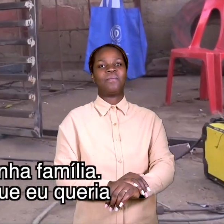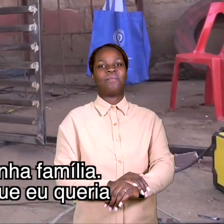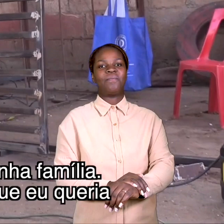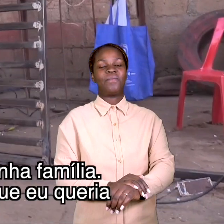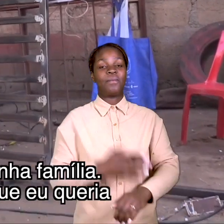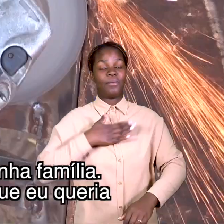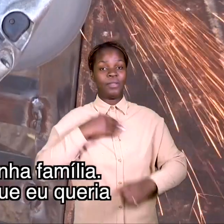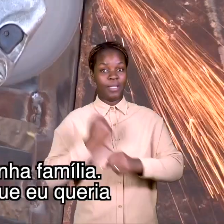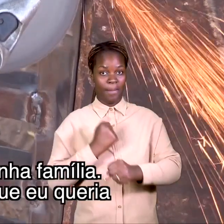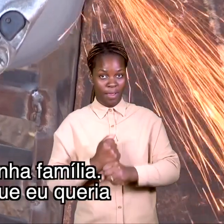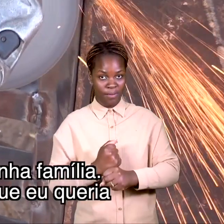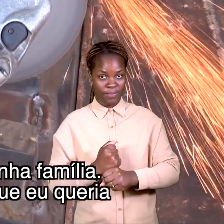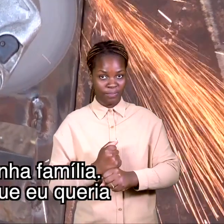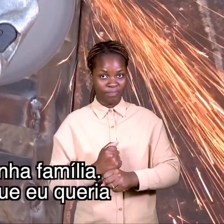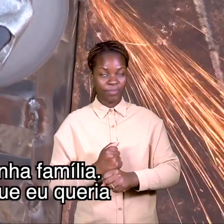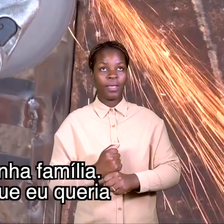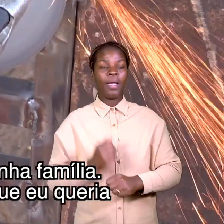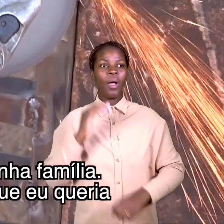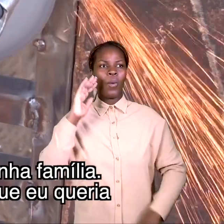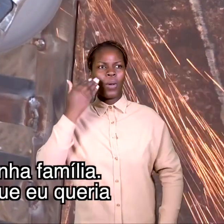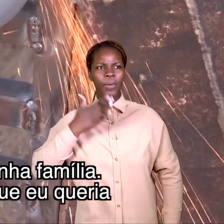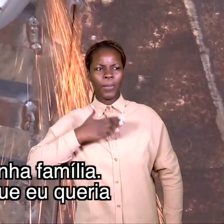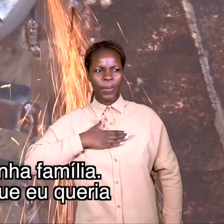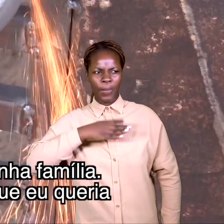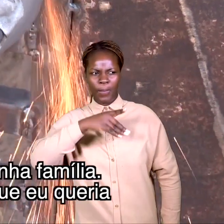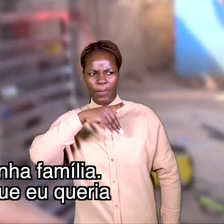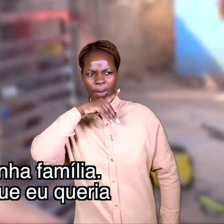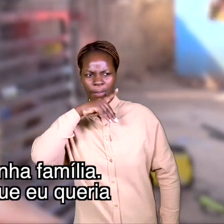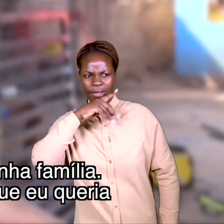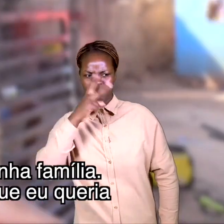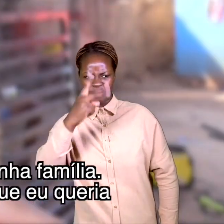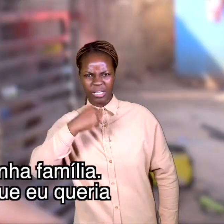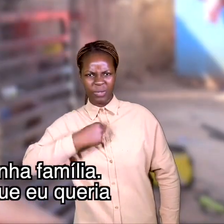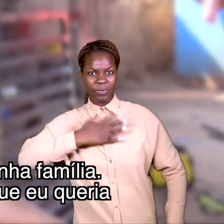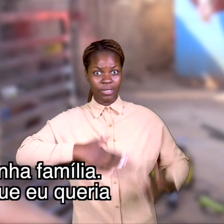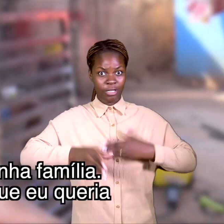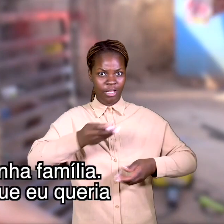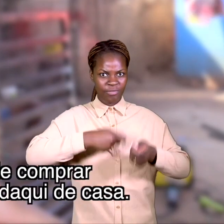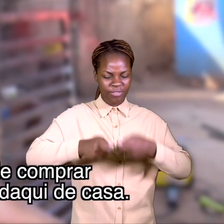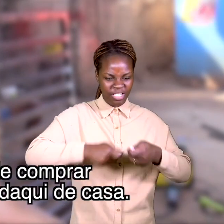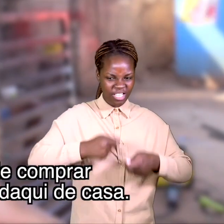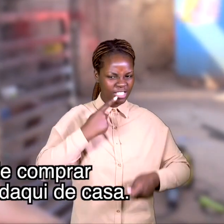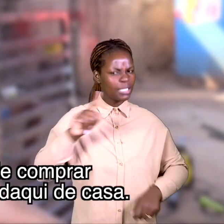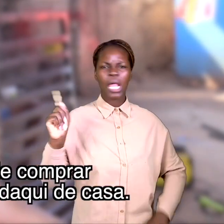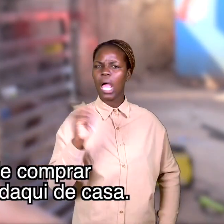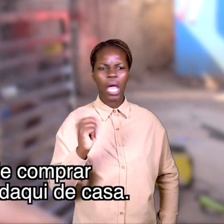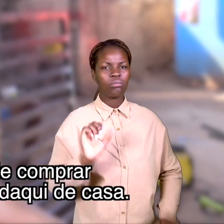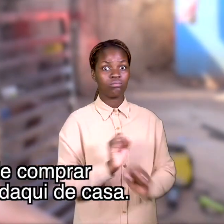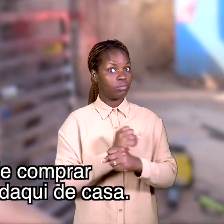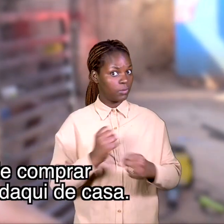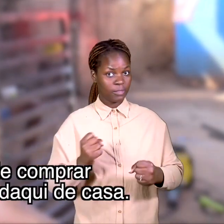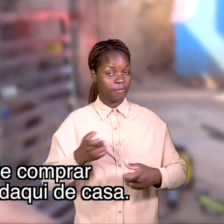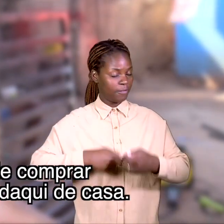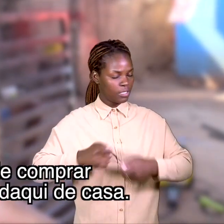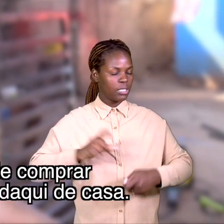Contei muito com as pessoas daqui de casa, porque quando meu pai se percebeu que queria vender a máquina, ele